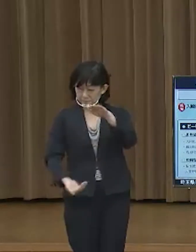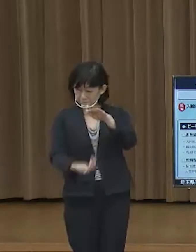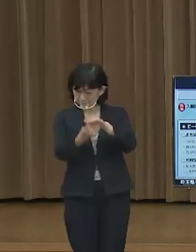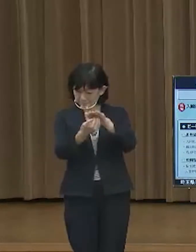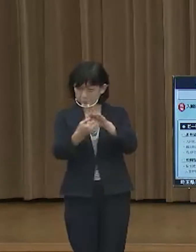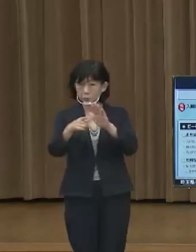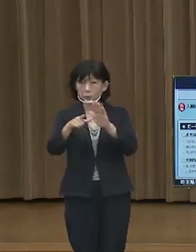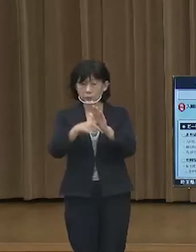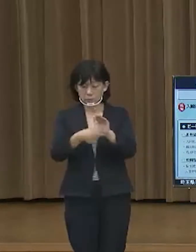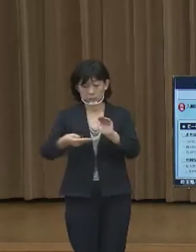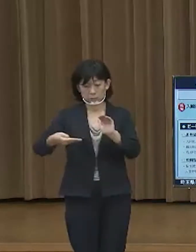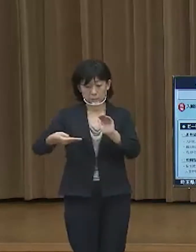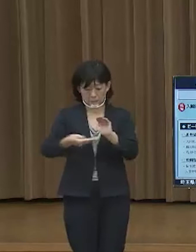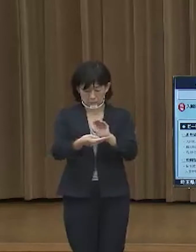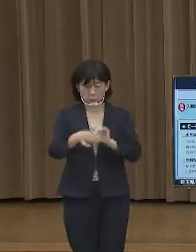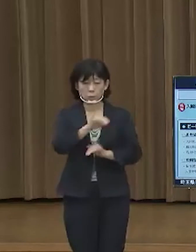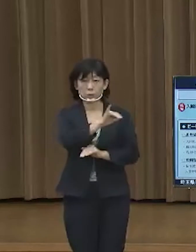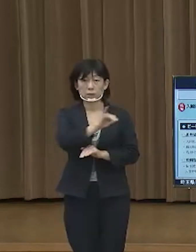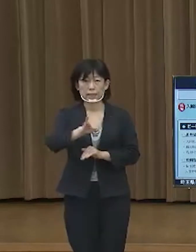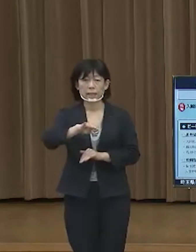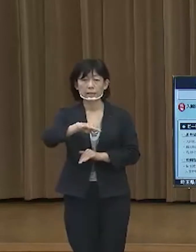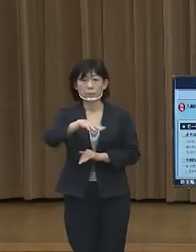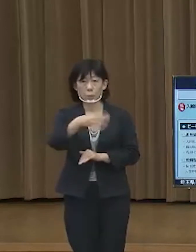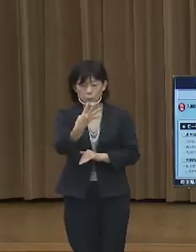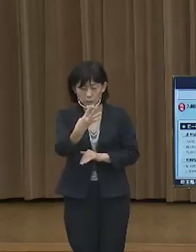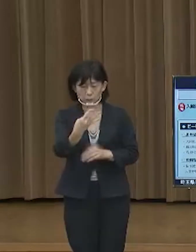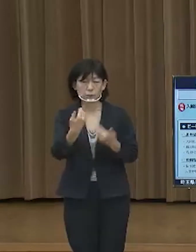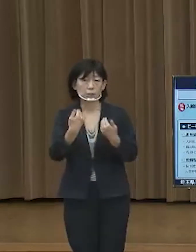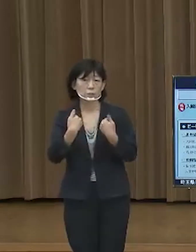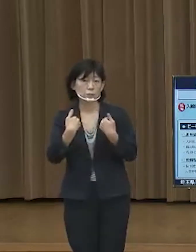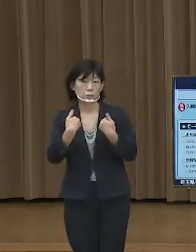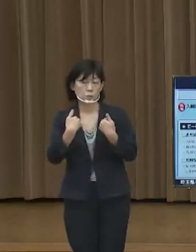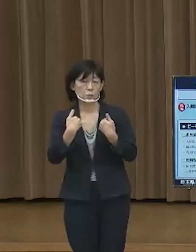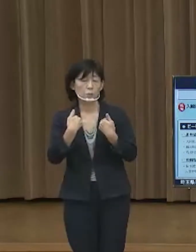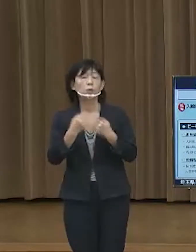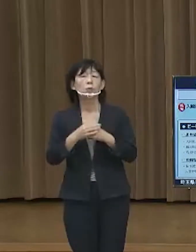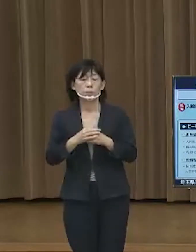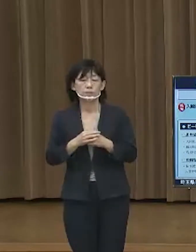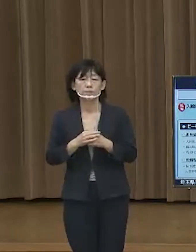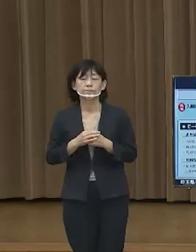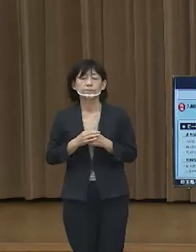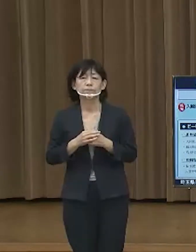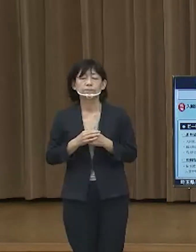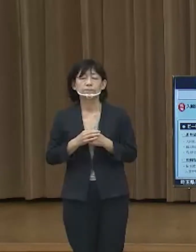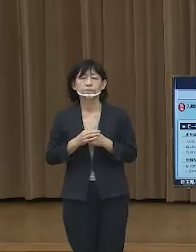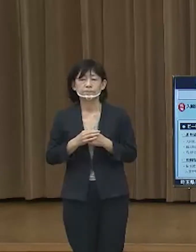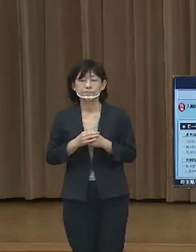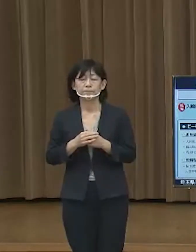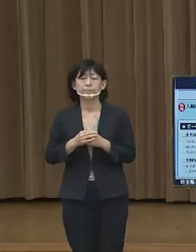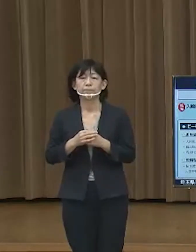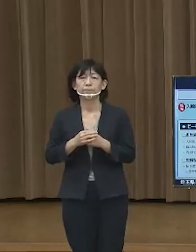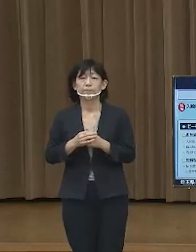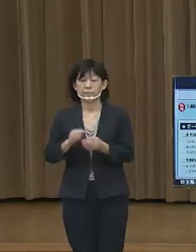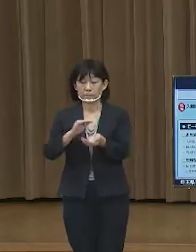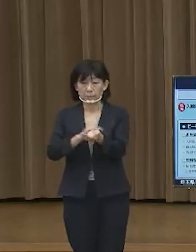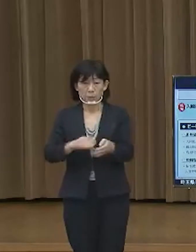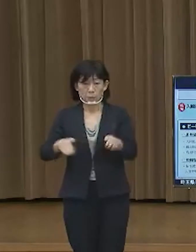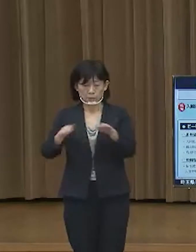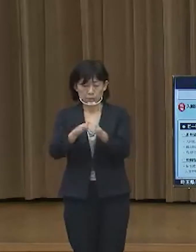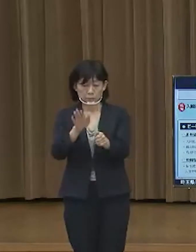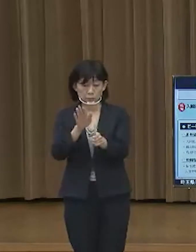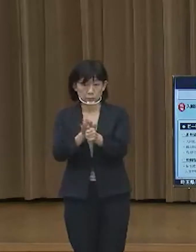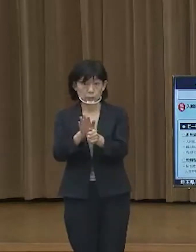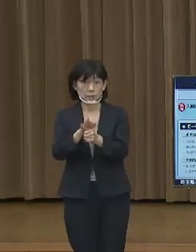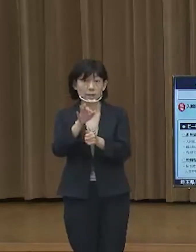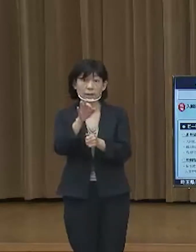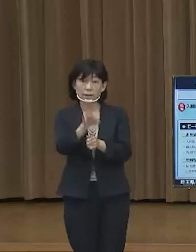病床1400床への備えとして、入院医療機関の体制強化への助成を引